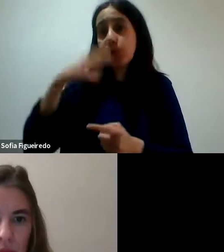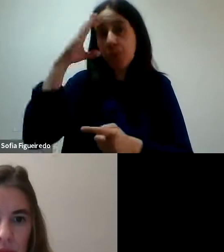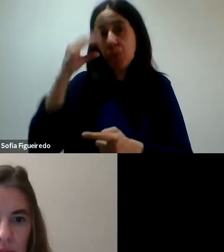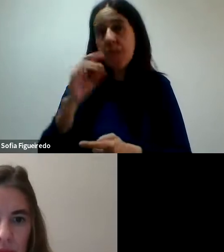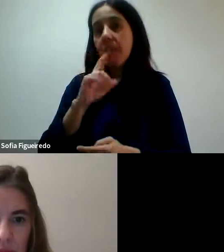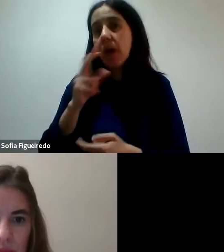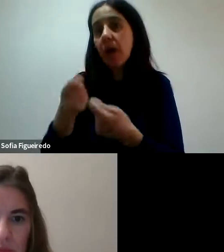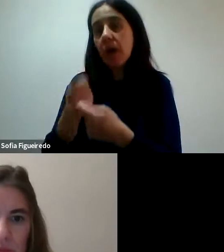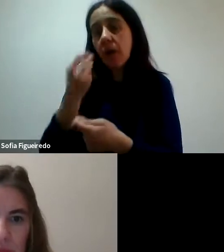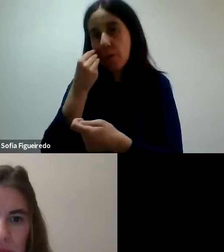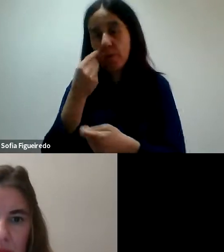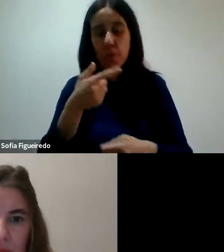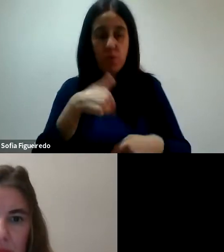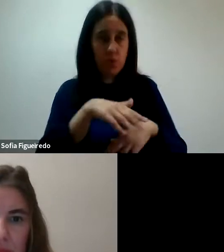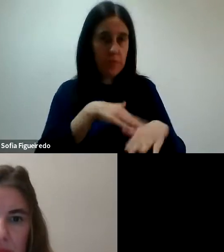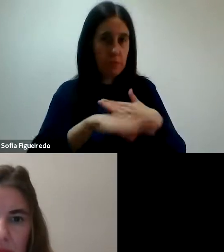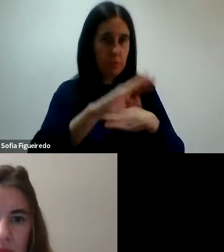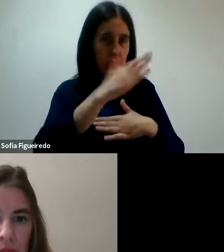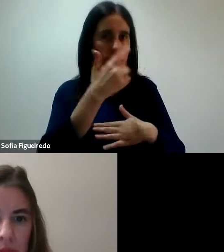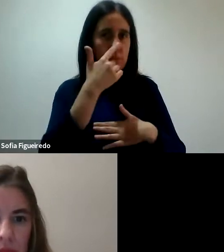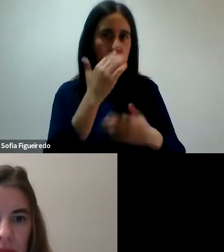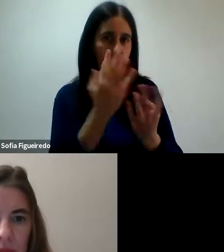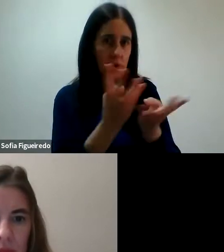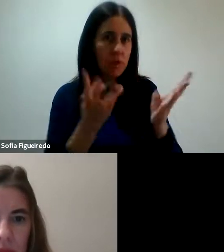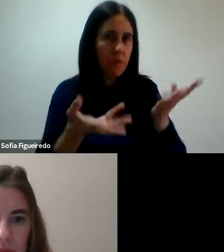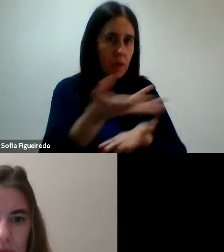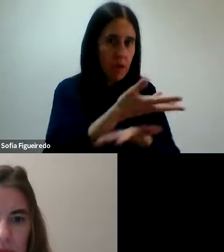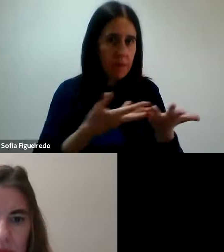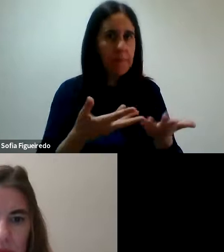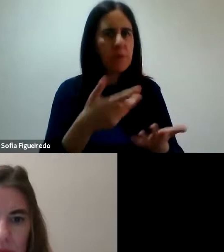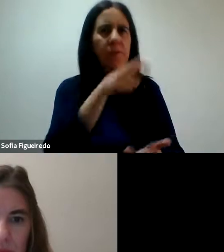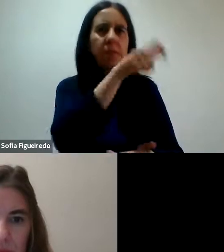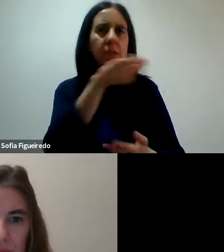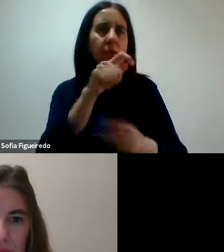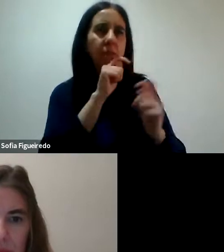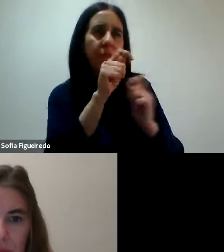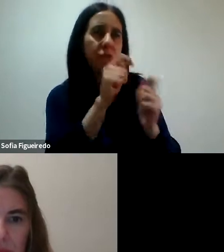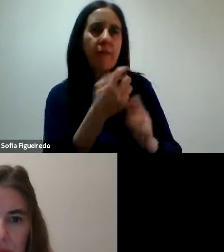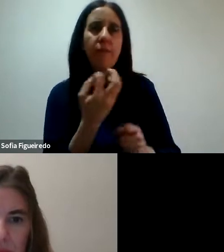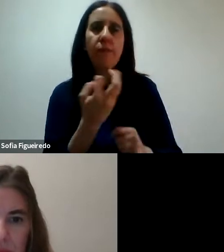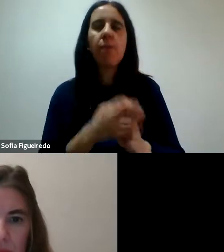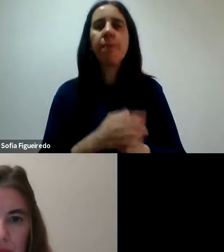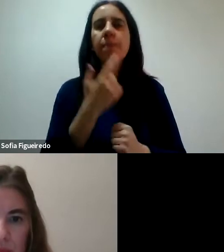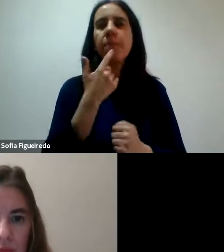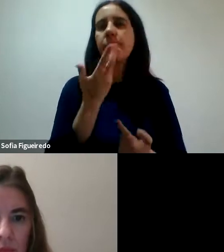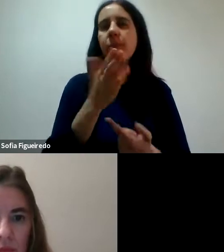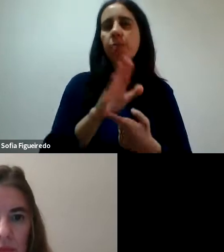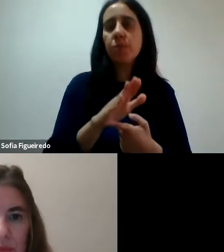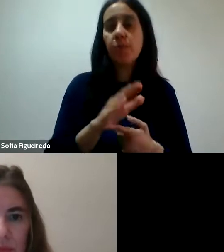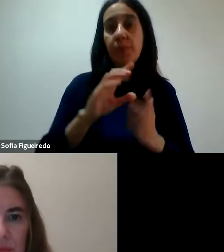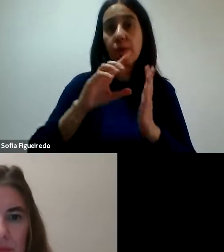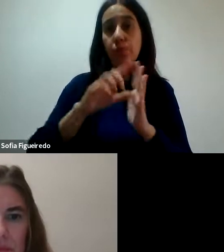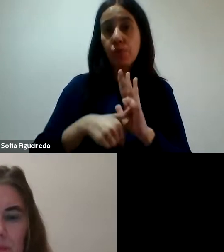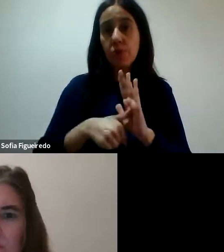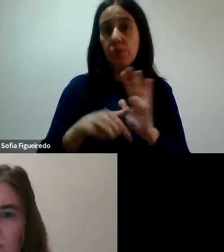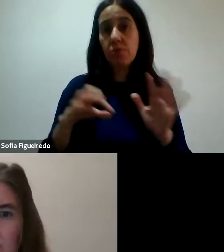primeira coisa que fizemos foi falar com as pessoas. Foi entrevistar cidadãos, foi perceber, por exemplo, no caso do projeto ligado